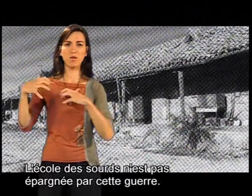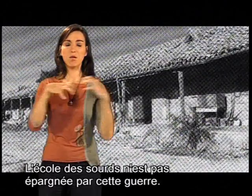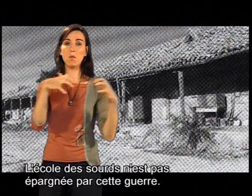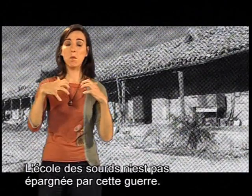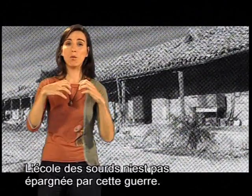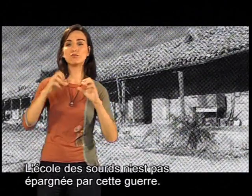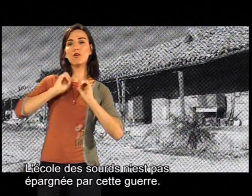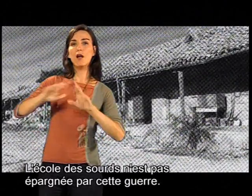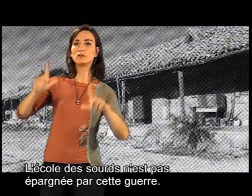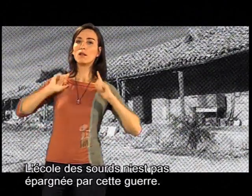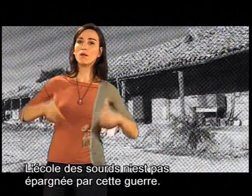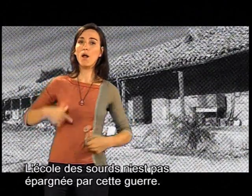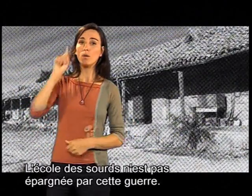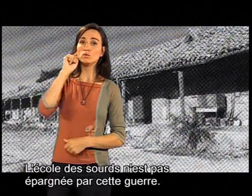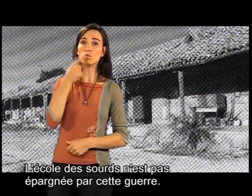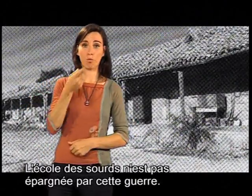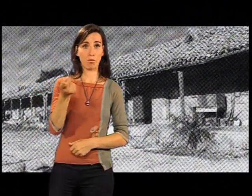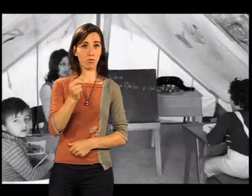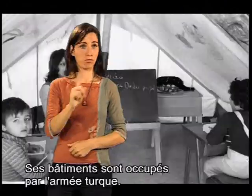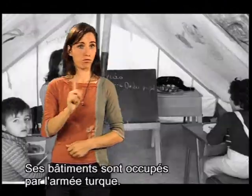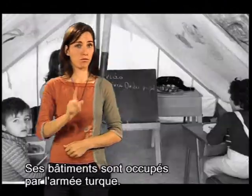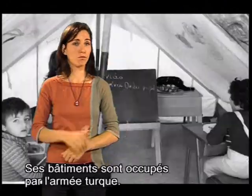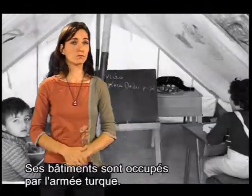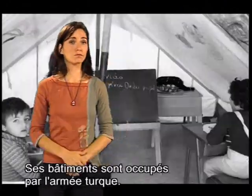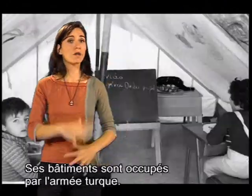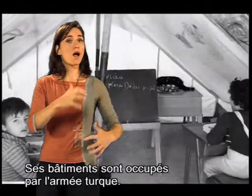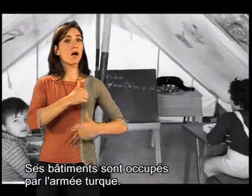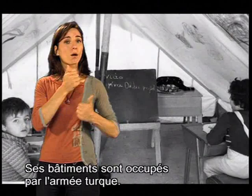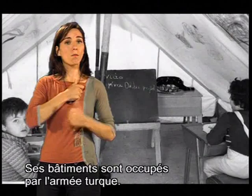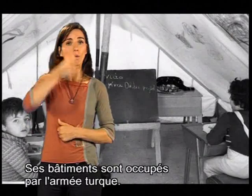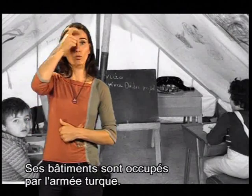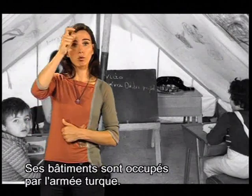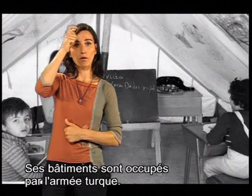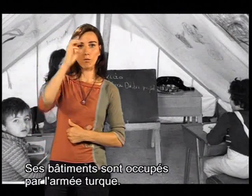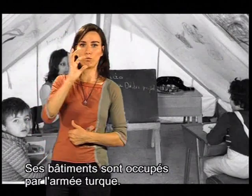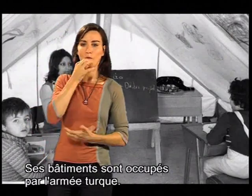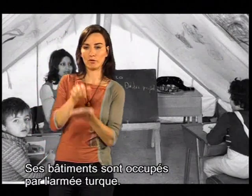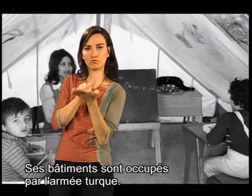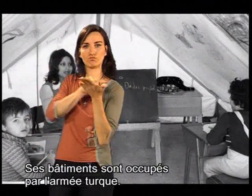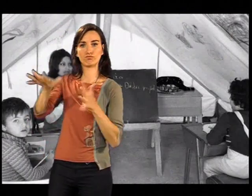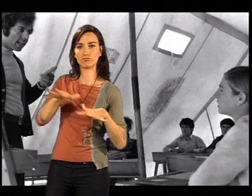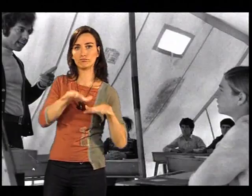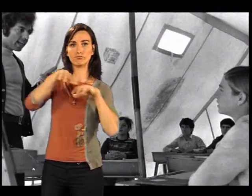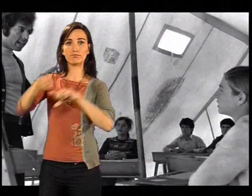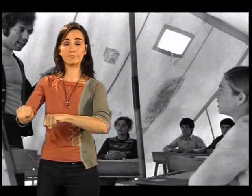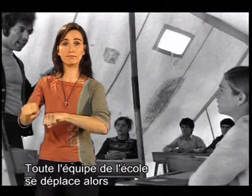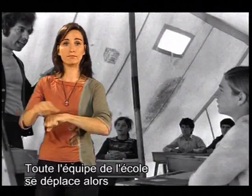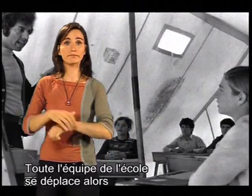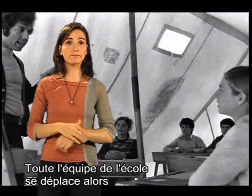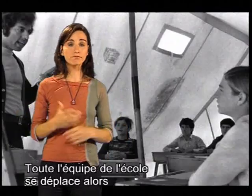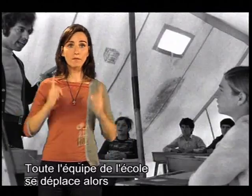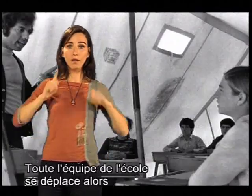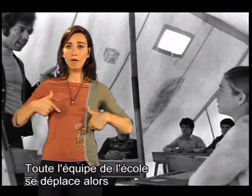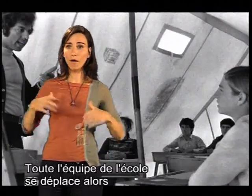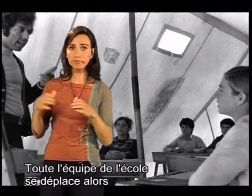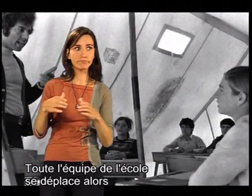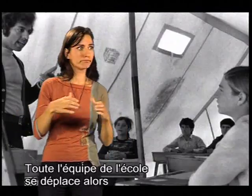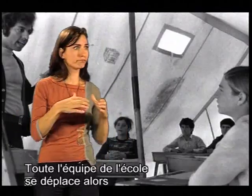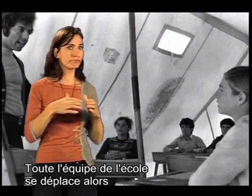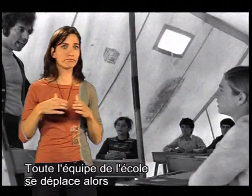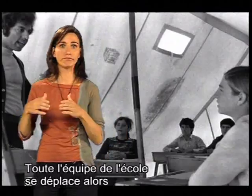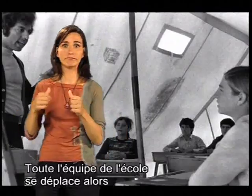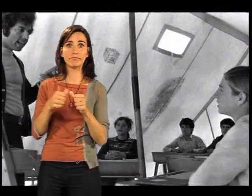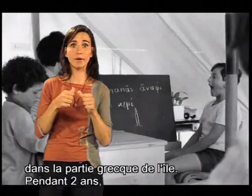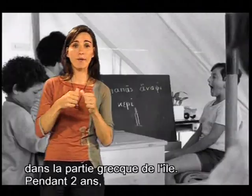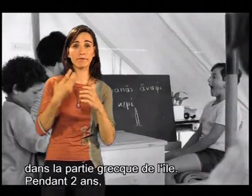L'école des Sourds n'est pas épargnée par cette guerre. Ces bâtiments sont réquisitionnés et occupés par l'armée turque. Toute l'équipe de l'école se